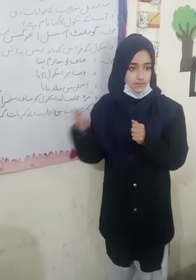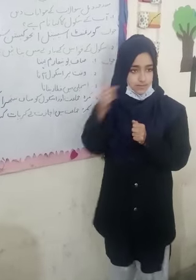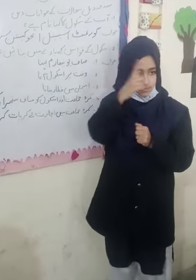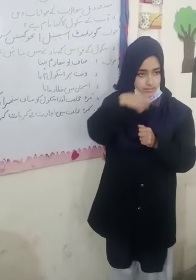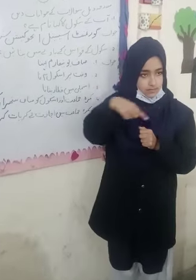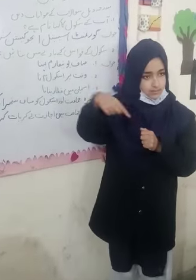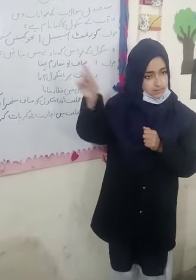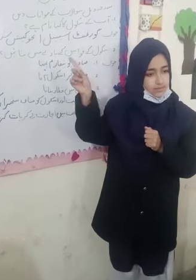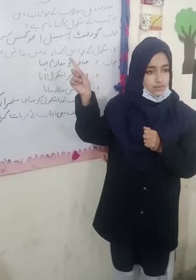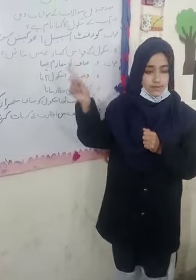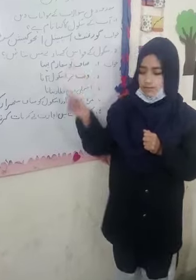इजाज़त